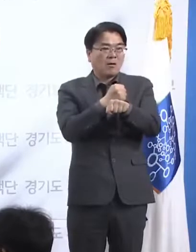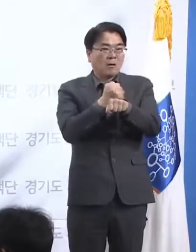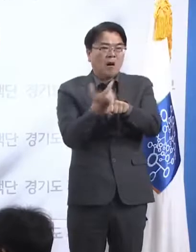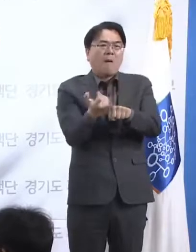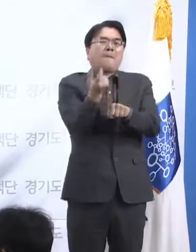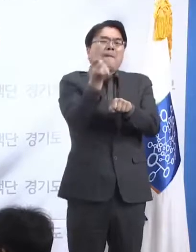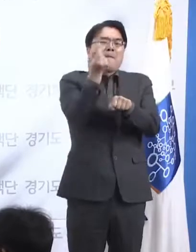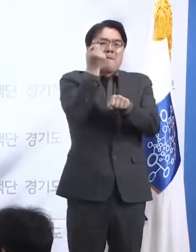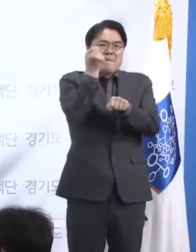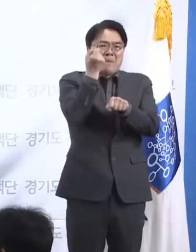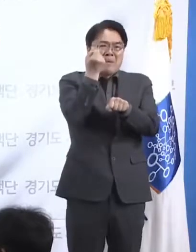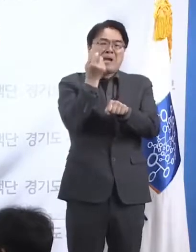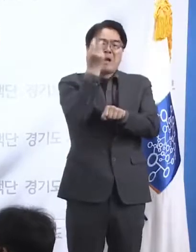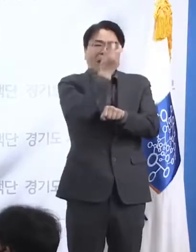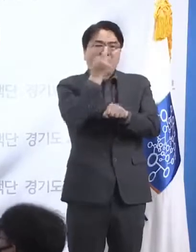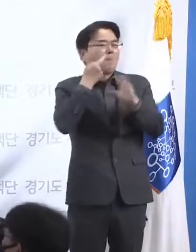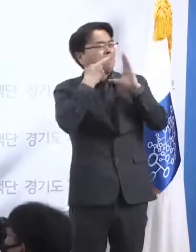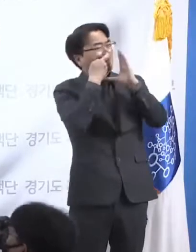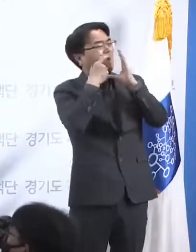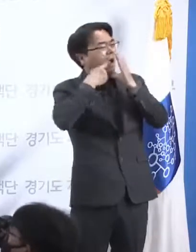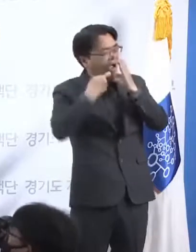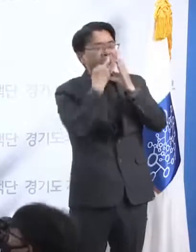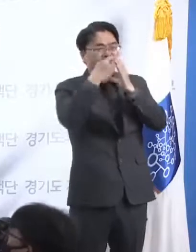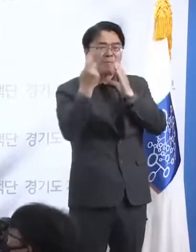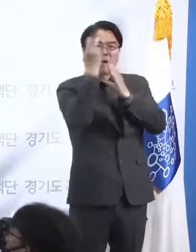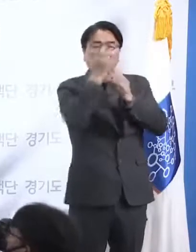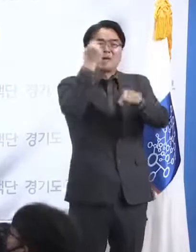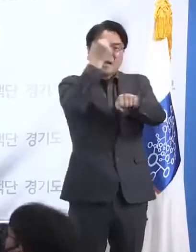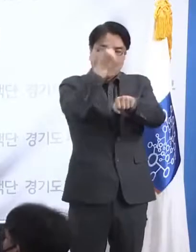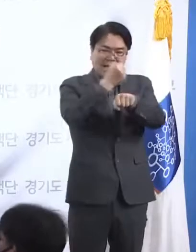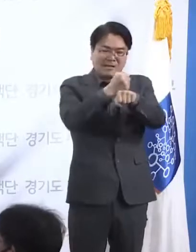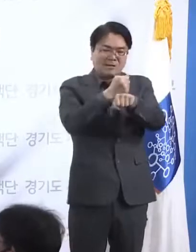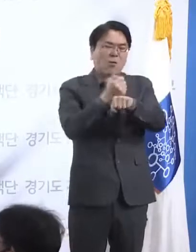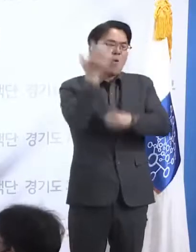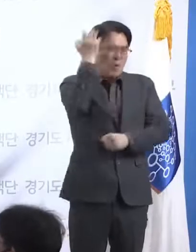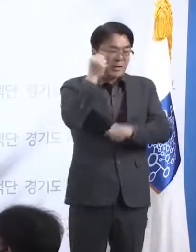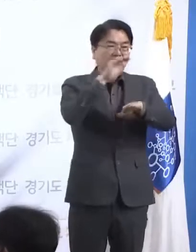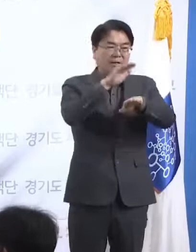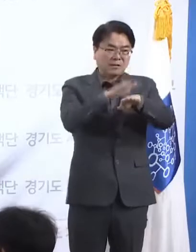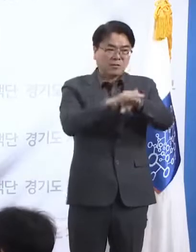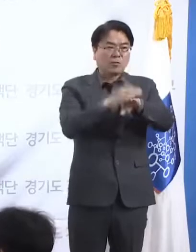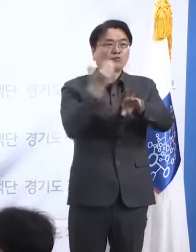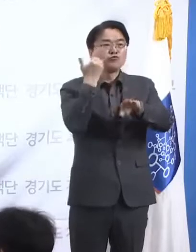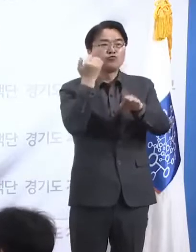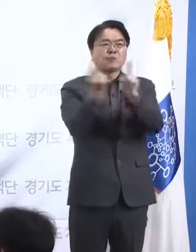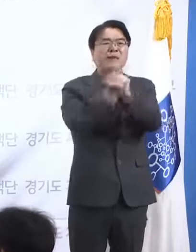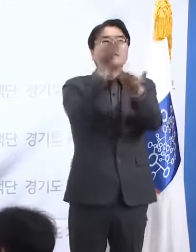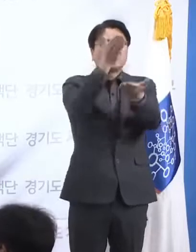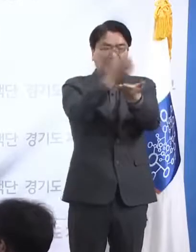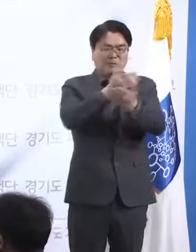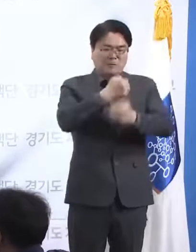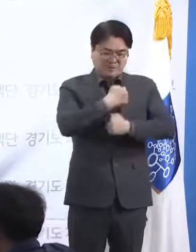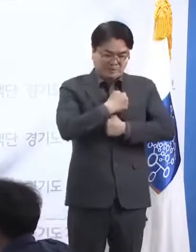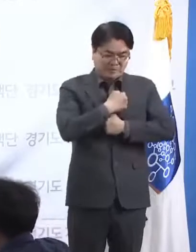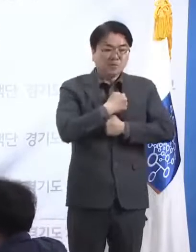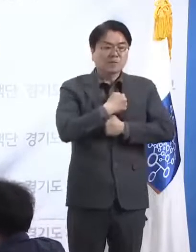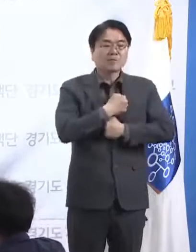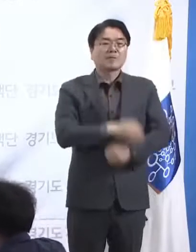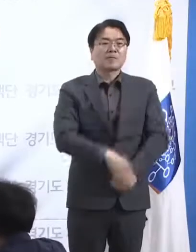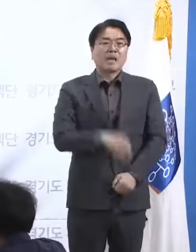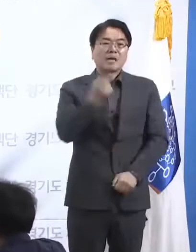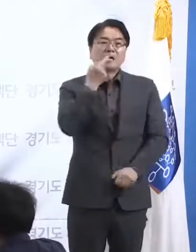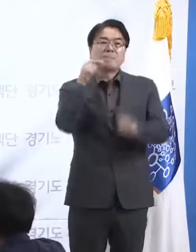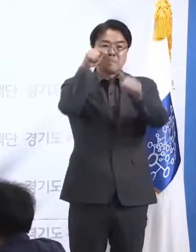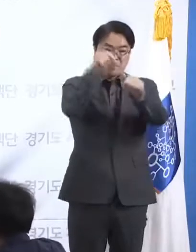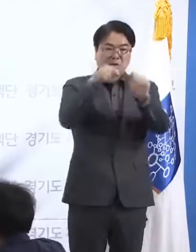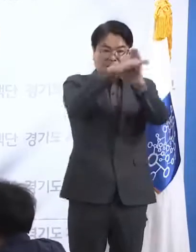신속히 응하고 그때까지 대인 접촉을 금하시기 바랍니다. 이 명령은 감염병 예방